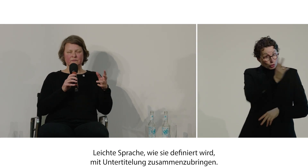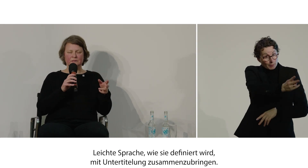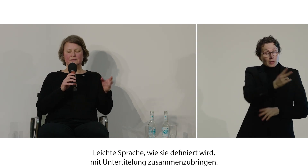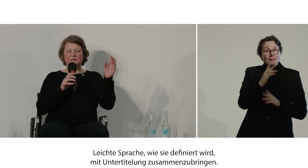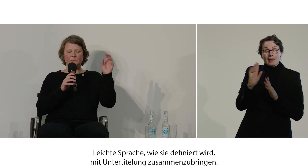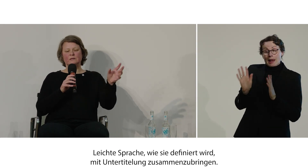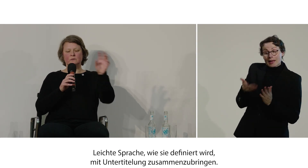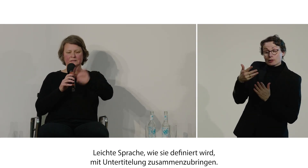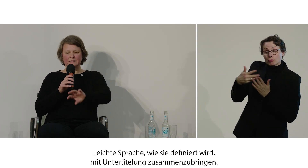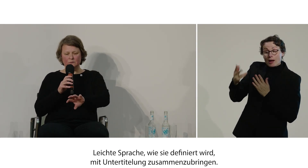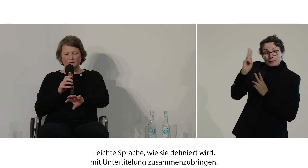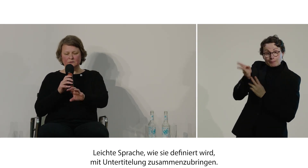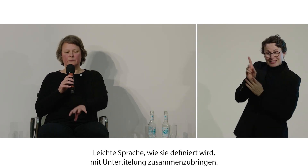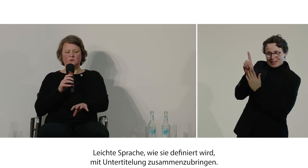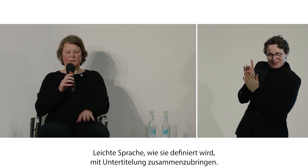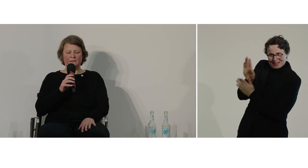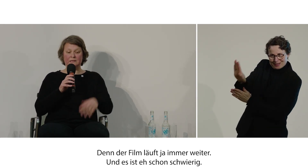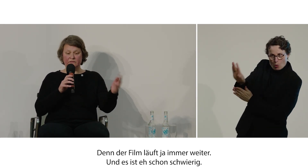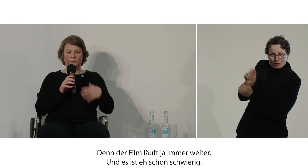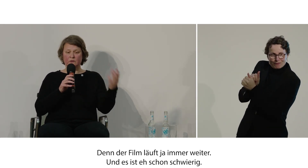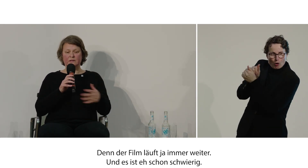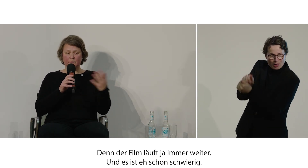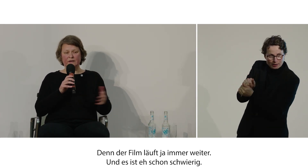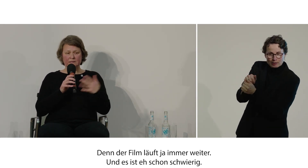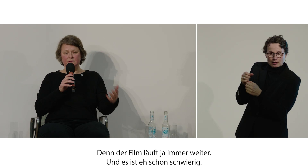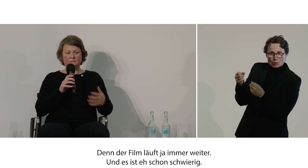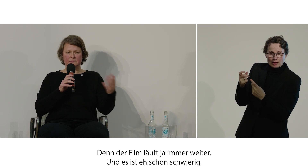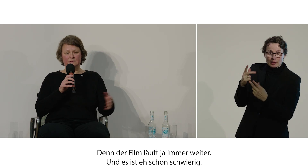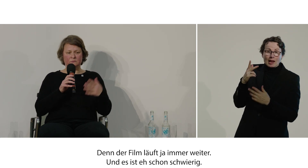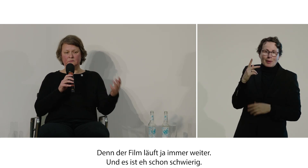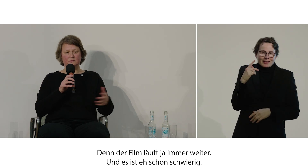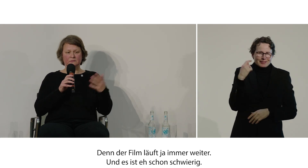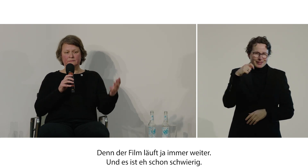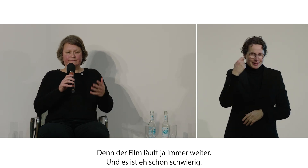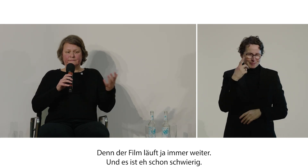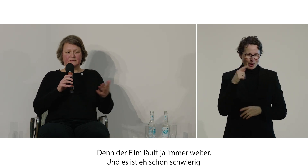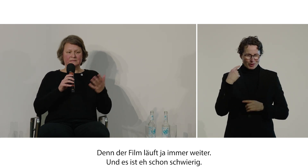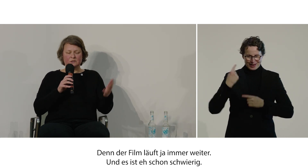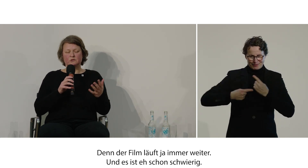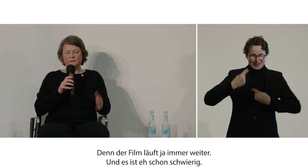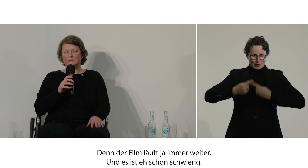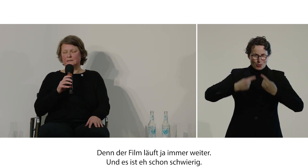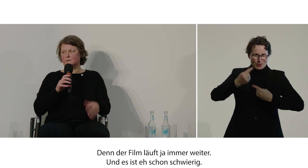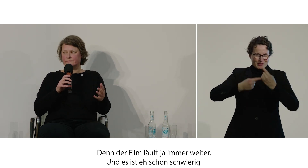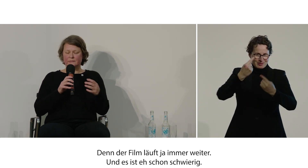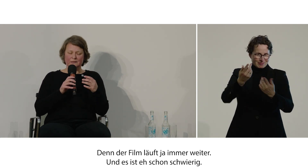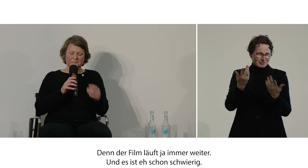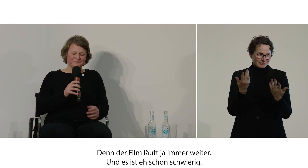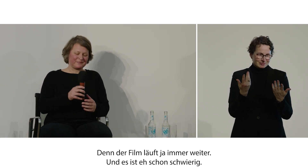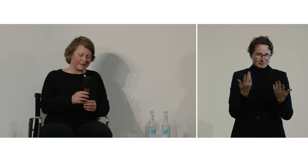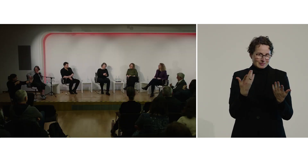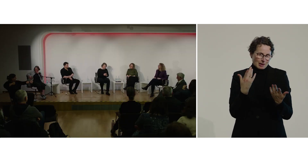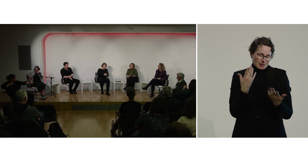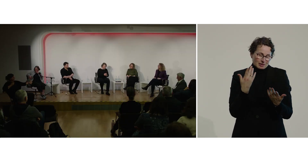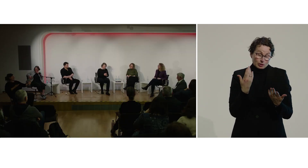definiert wird, mit Untertitelung zusammenzubringen, denn der Film läuft ja immer weiter, also und das ist eh schon schwierig, also genau.